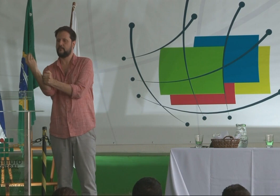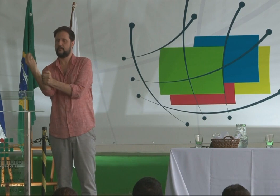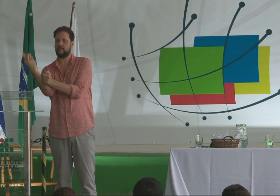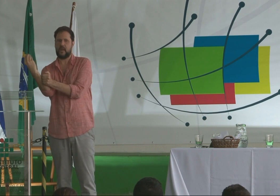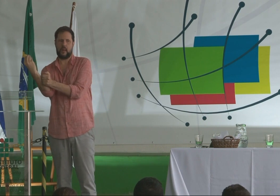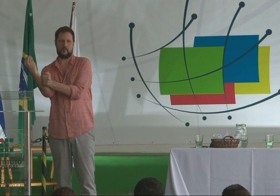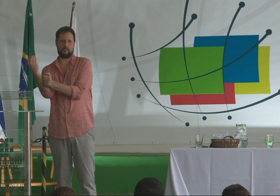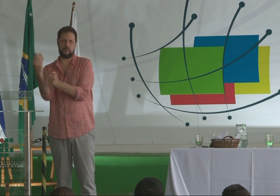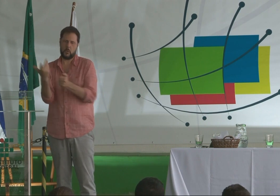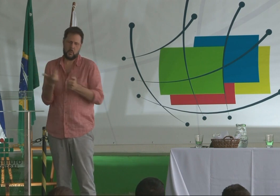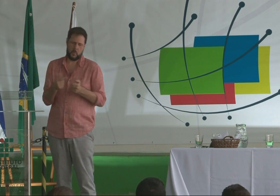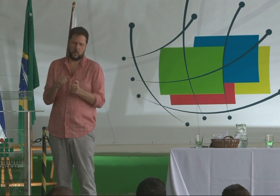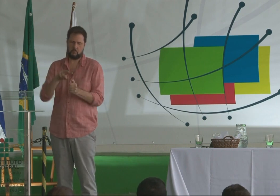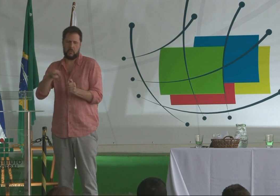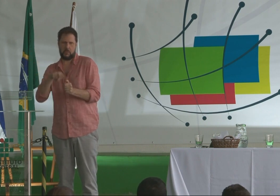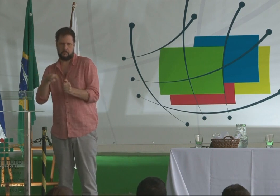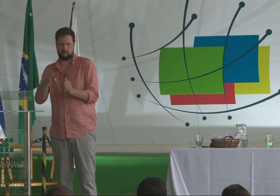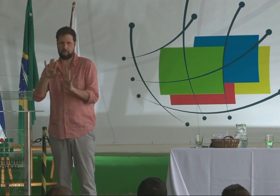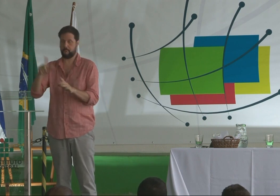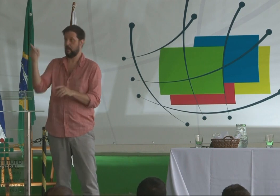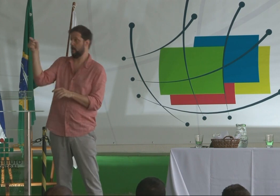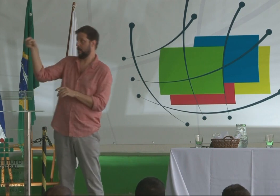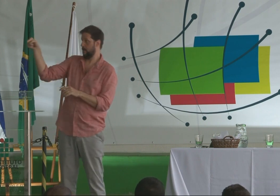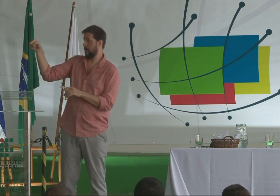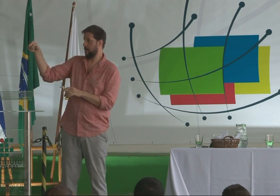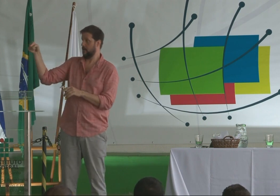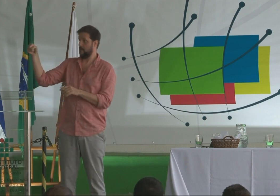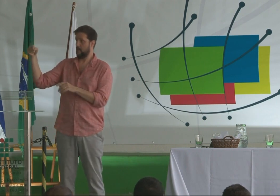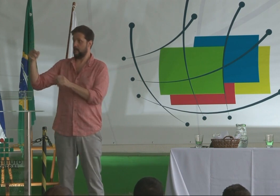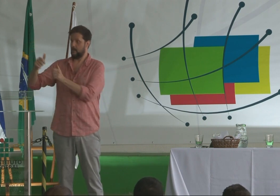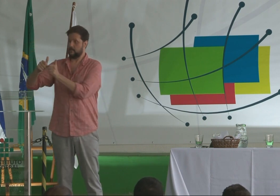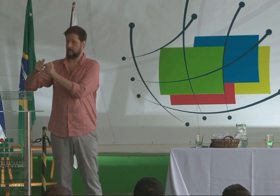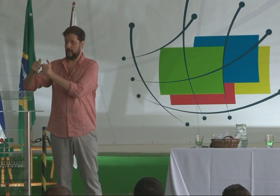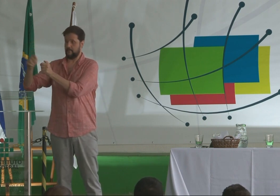a gente usa o software que faz a capturação tanto dos sinais quanto da voz para realizar o processo.